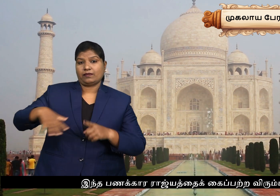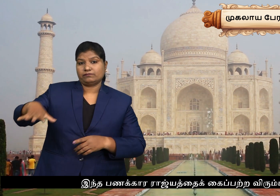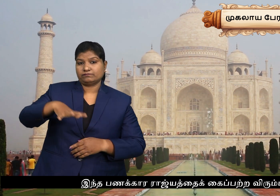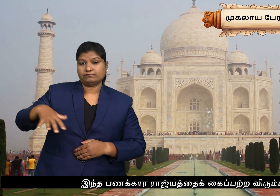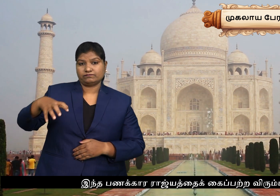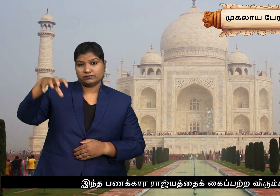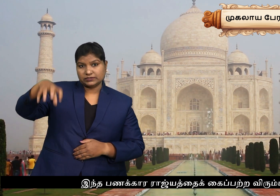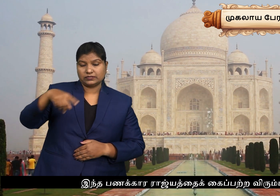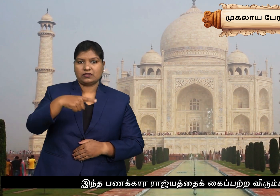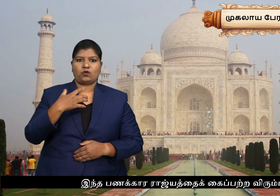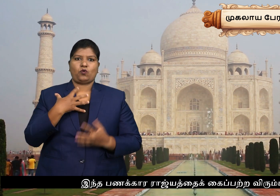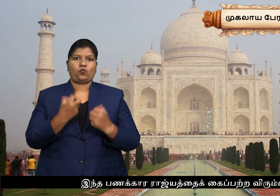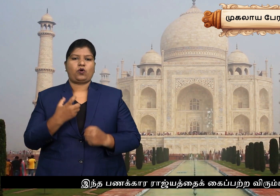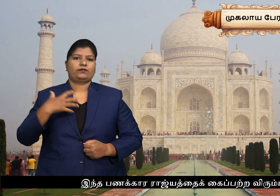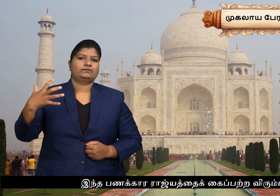விரும்பினர்.